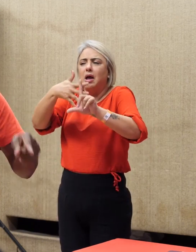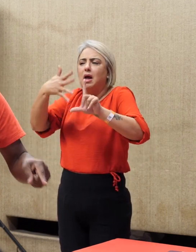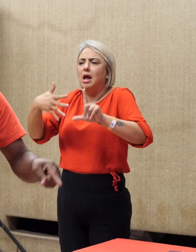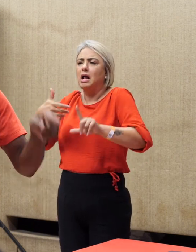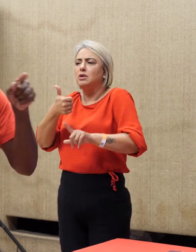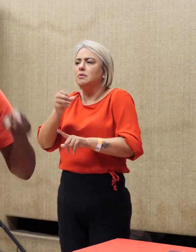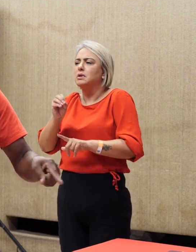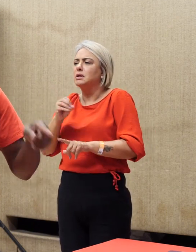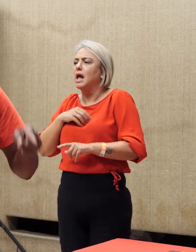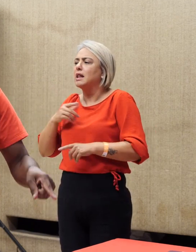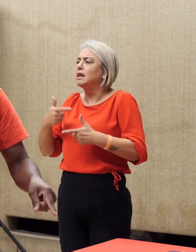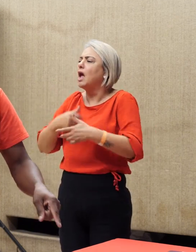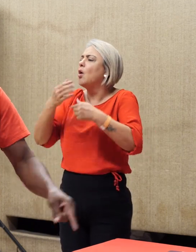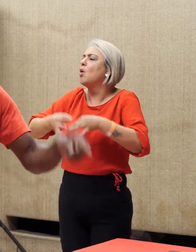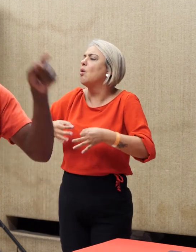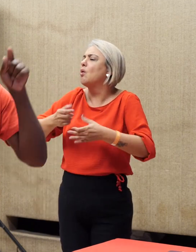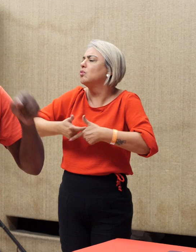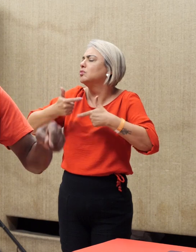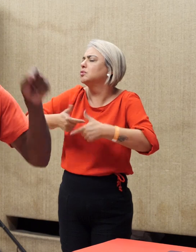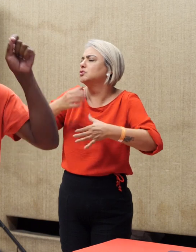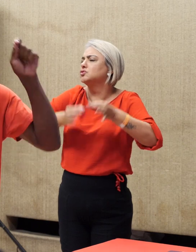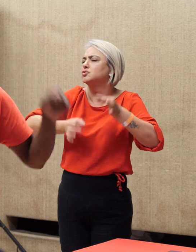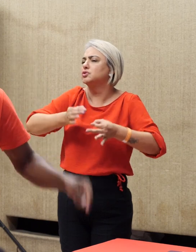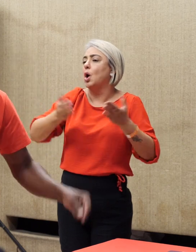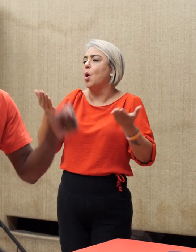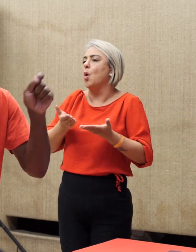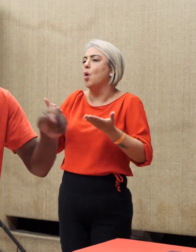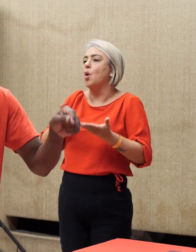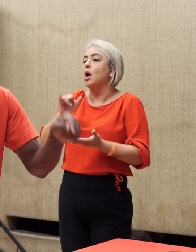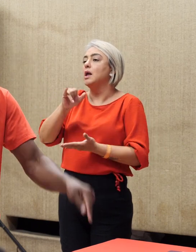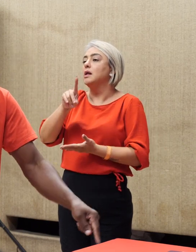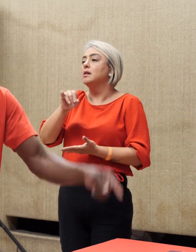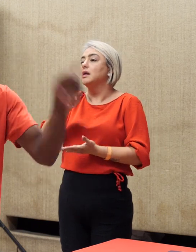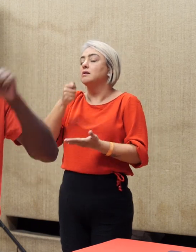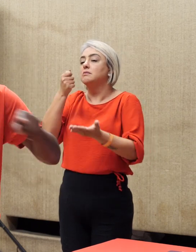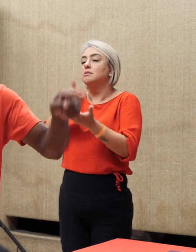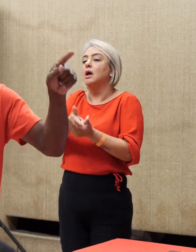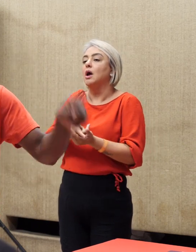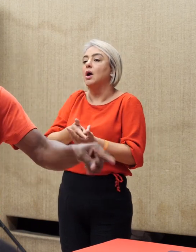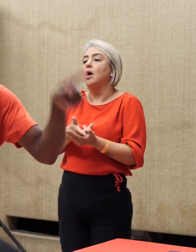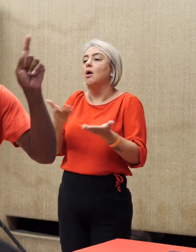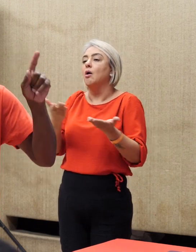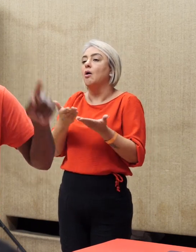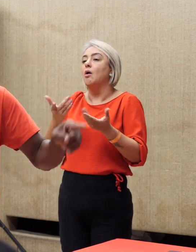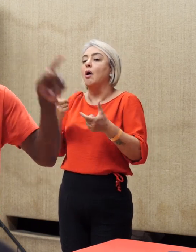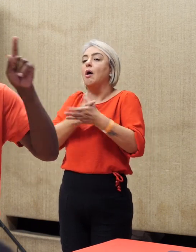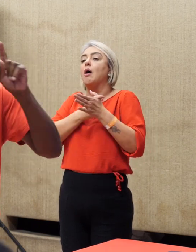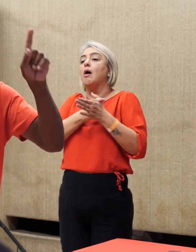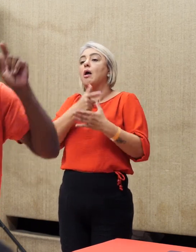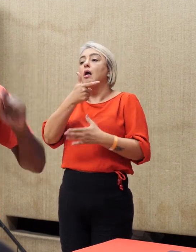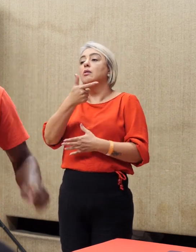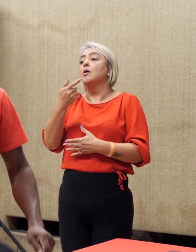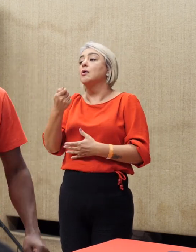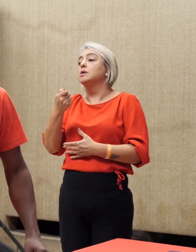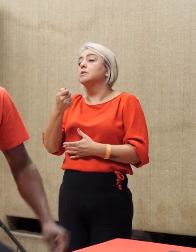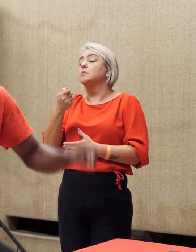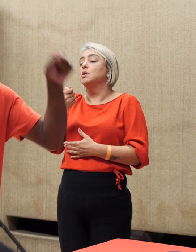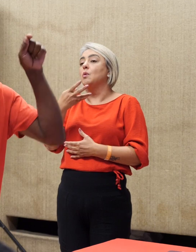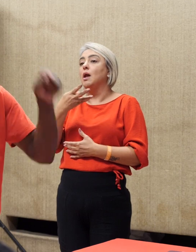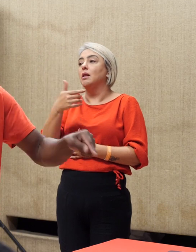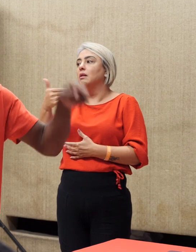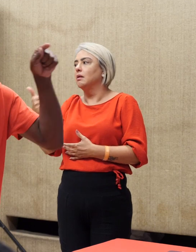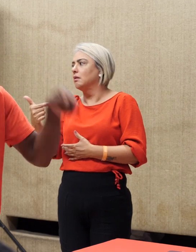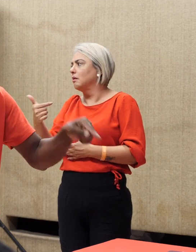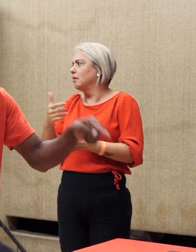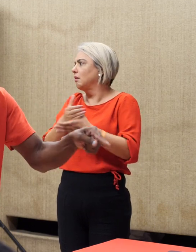e até hoje eu luto pela justiça. Uma justiça hoje que uma indenização que está para ser paga, que hoje foi para um precatório para 2042. Então,